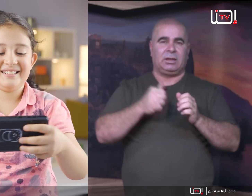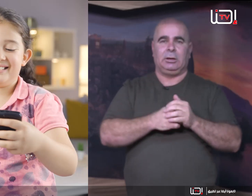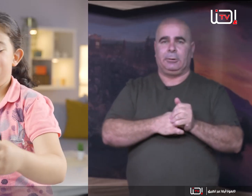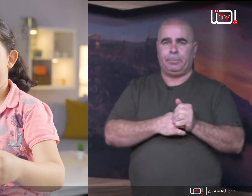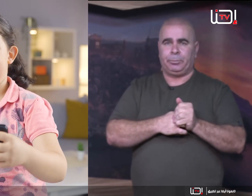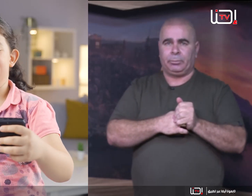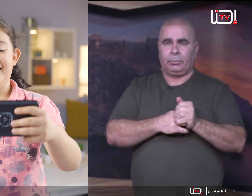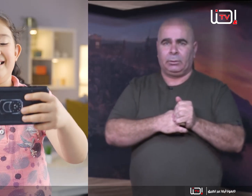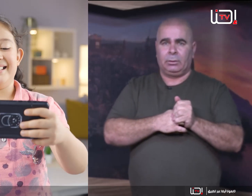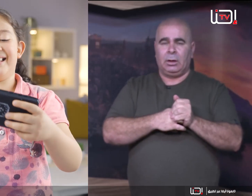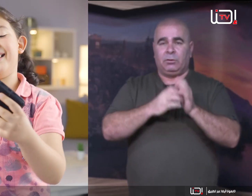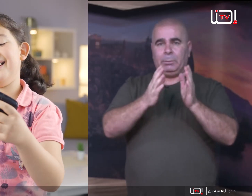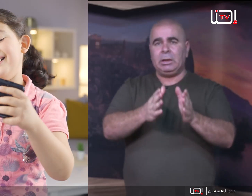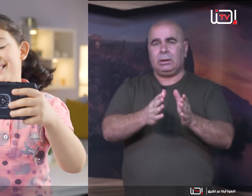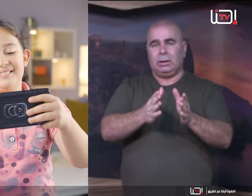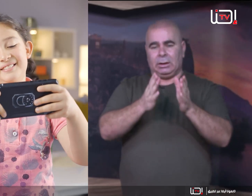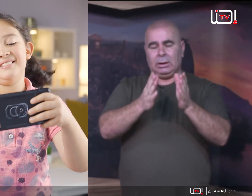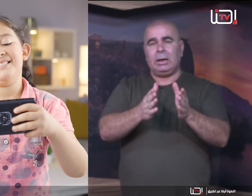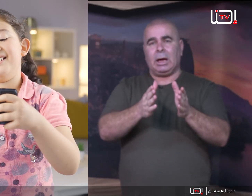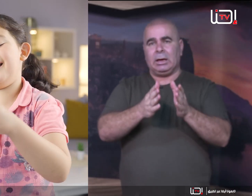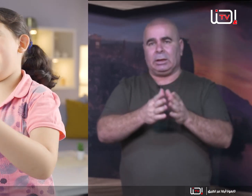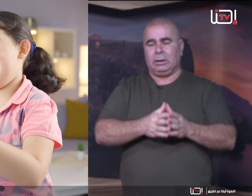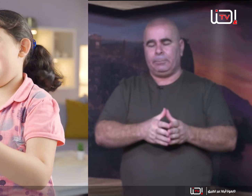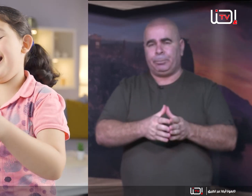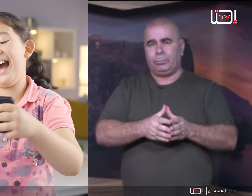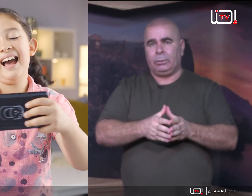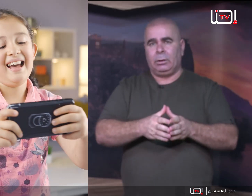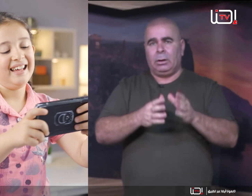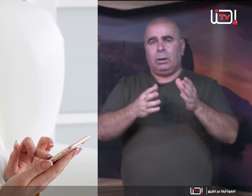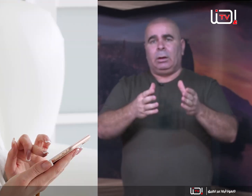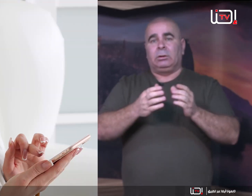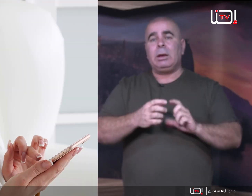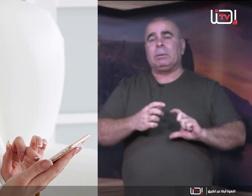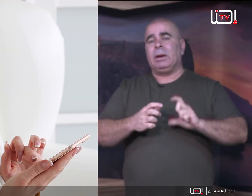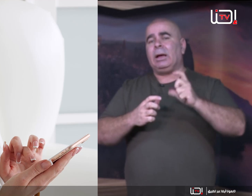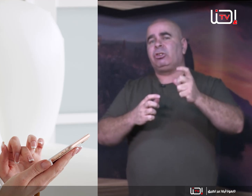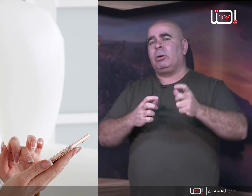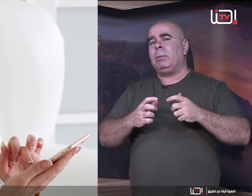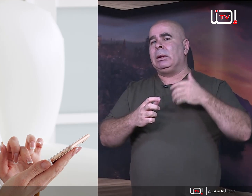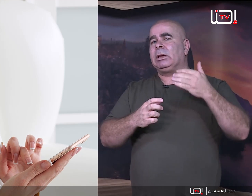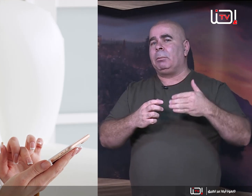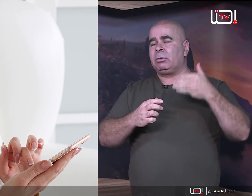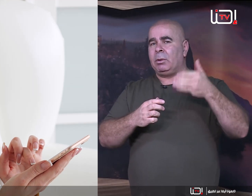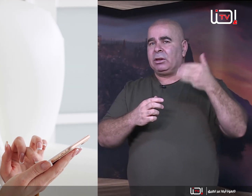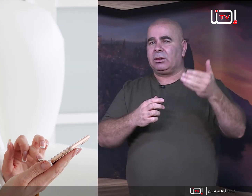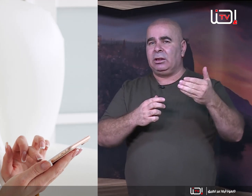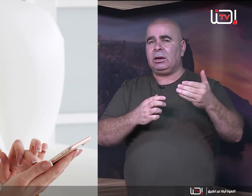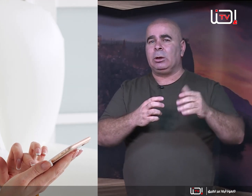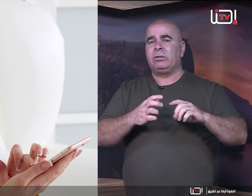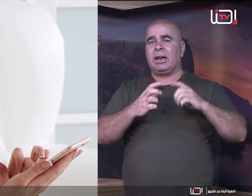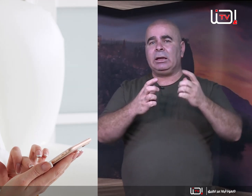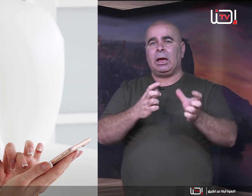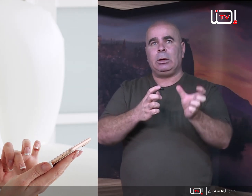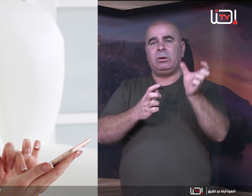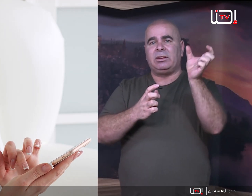غيرك غلها فالبنت اللي انا حكيت عنها طلبت من احد الشباب اللي بيطلع بث مباثر كثير